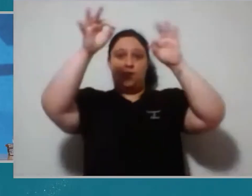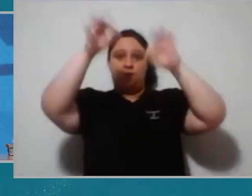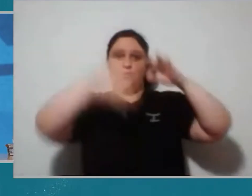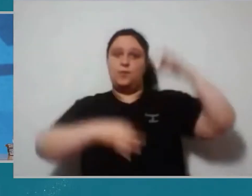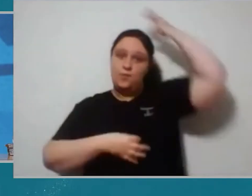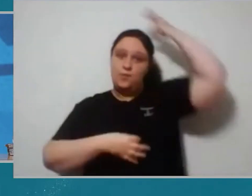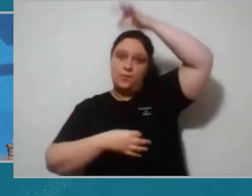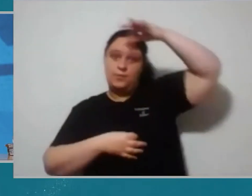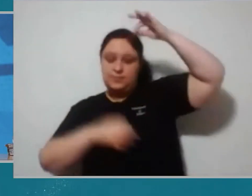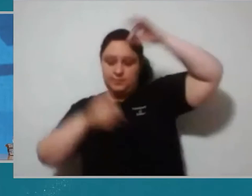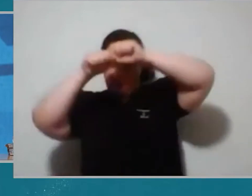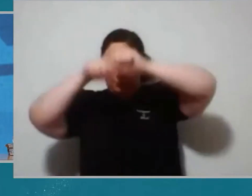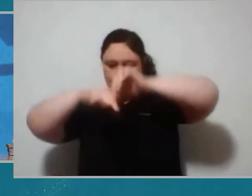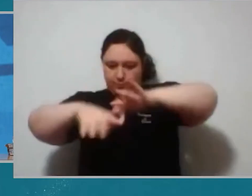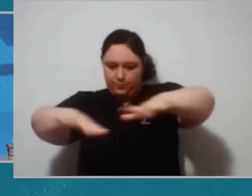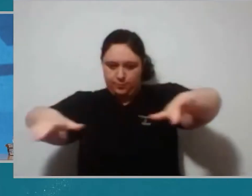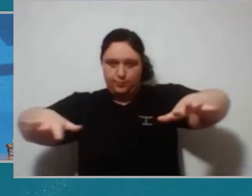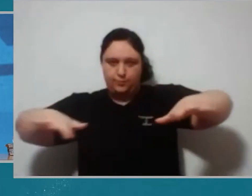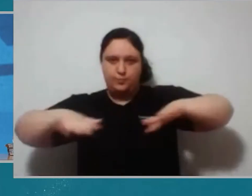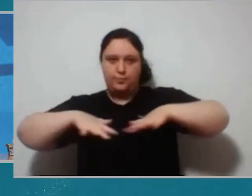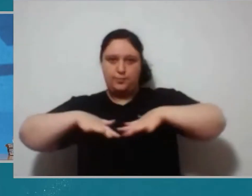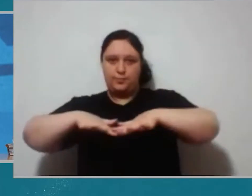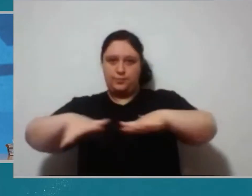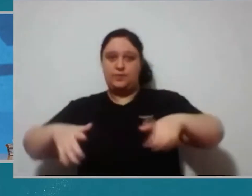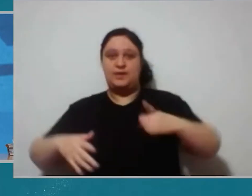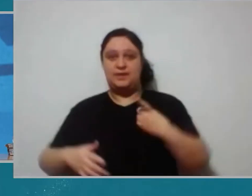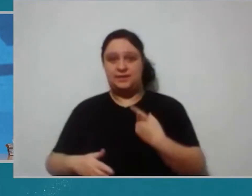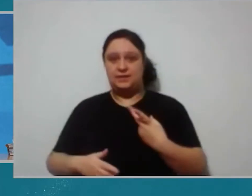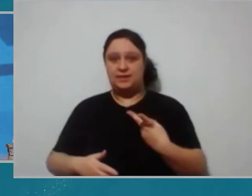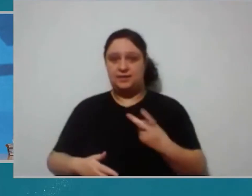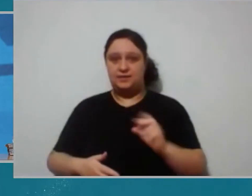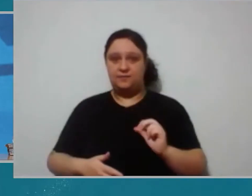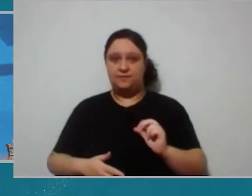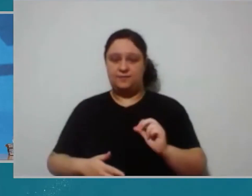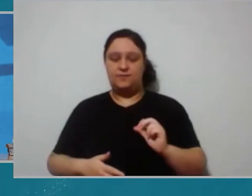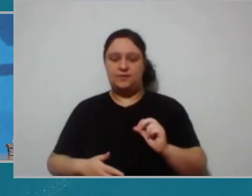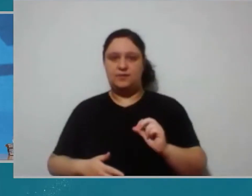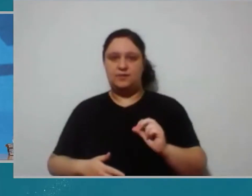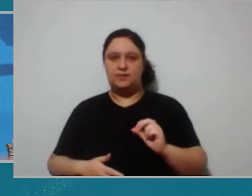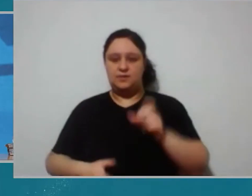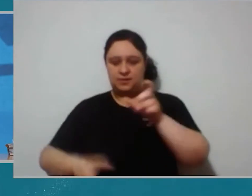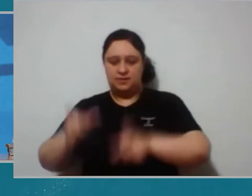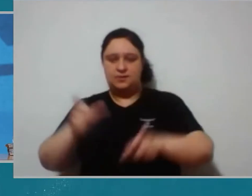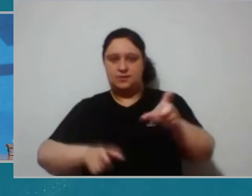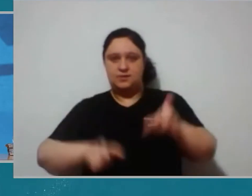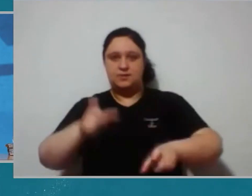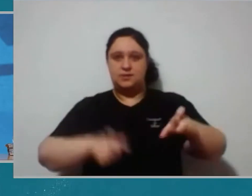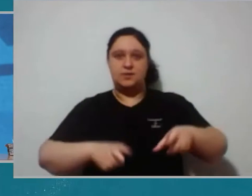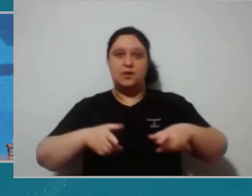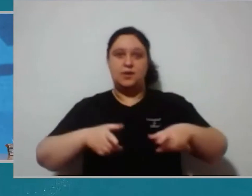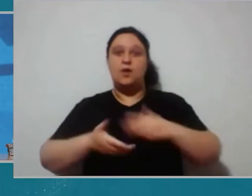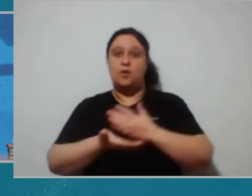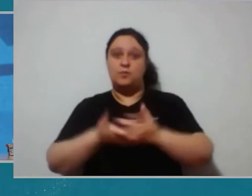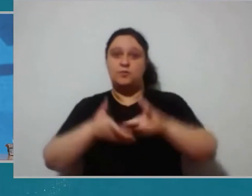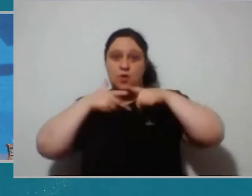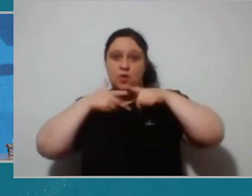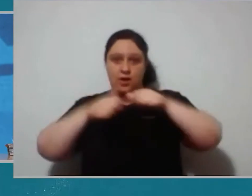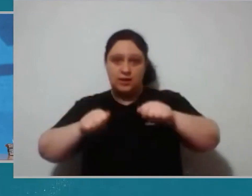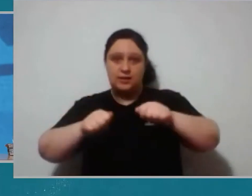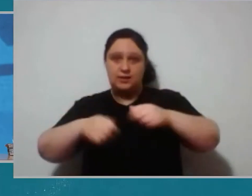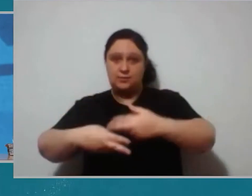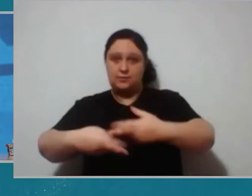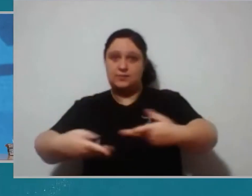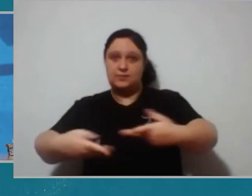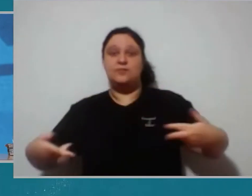ali, né, e os 120 galileus estavam falando idiomas que aquela multidão